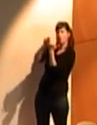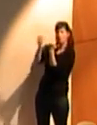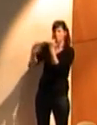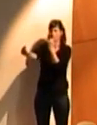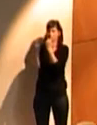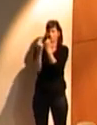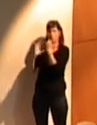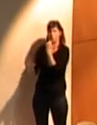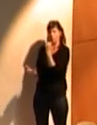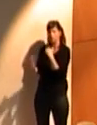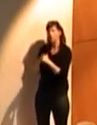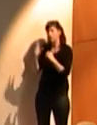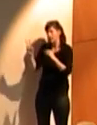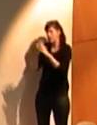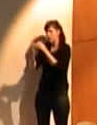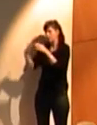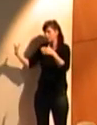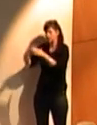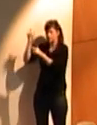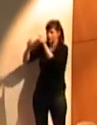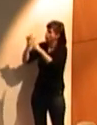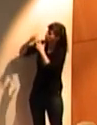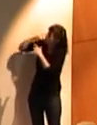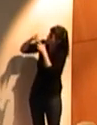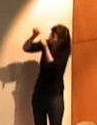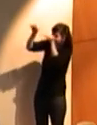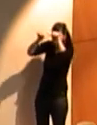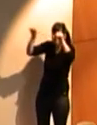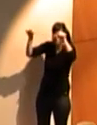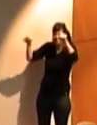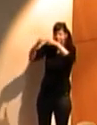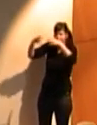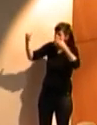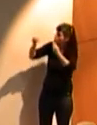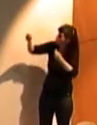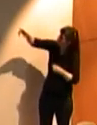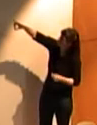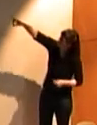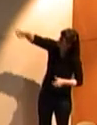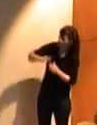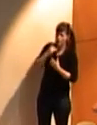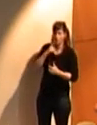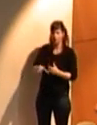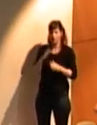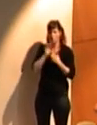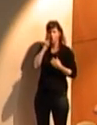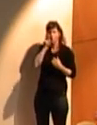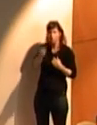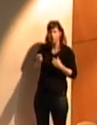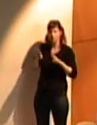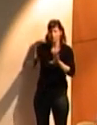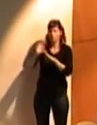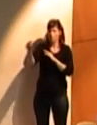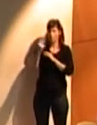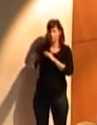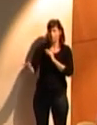l'abri. Et donc majoritairement, les personnes avaient choisi qu'on puisse voir depuis l'intérieur vers l'extérieur, mais sans forcément être